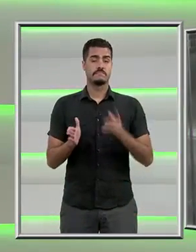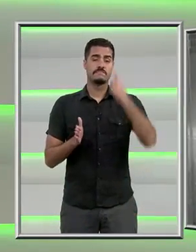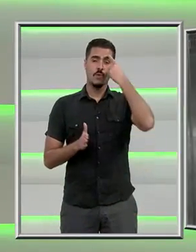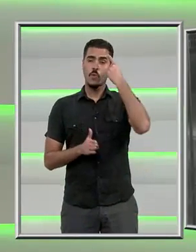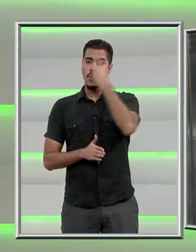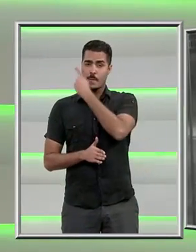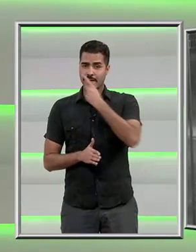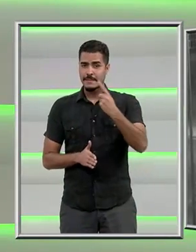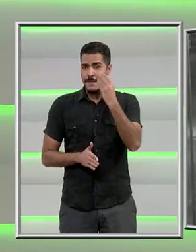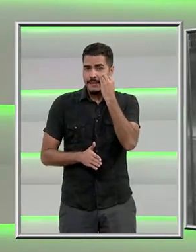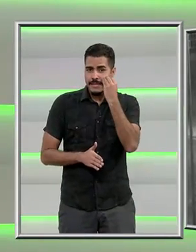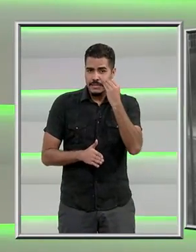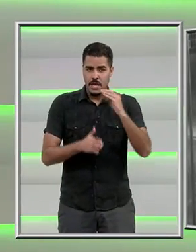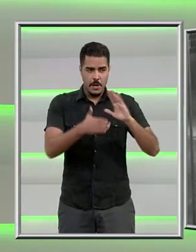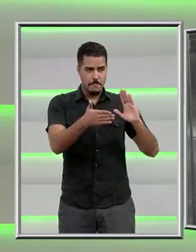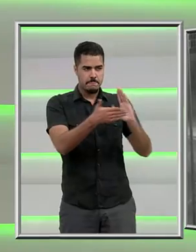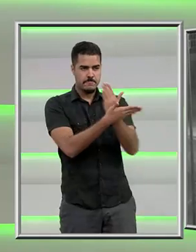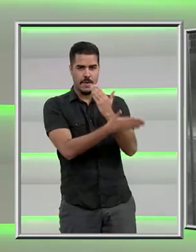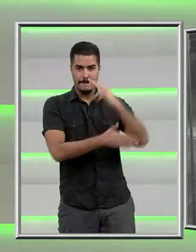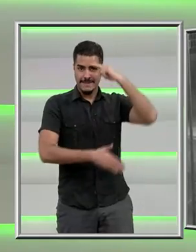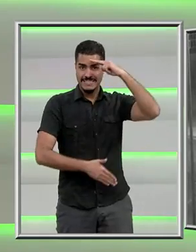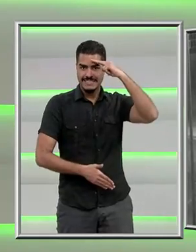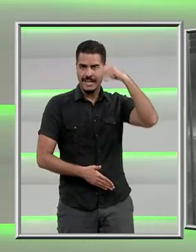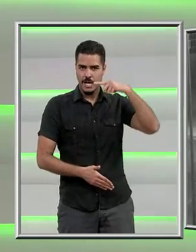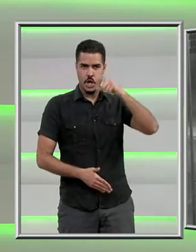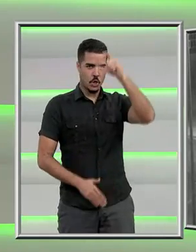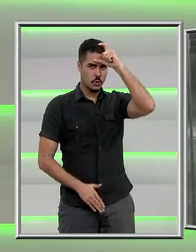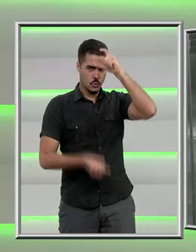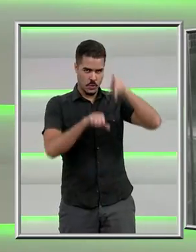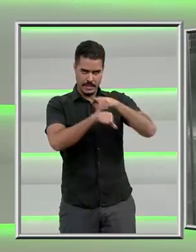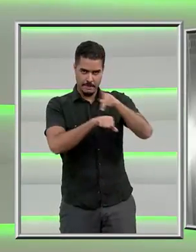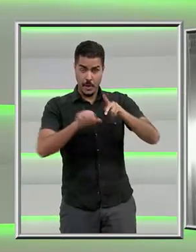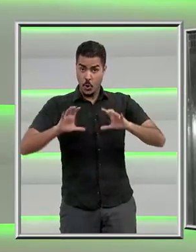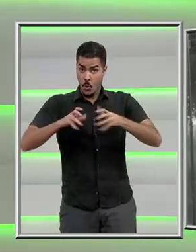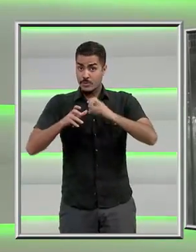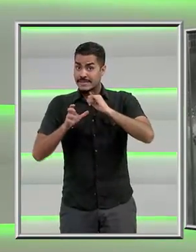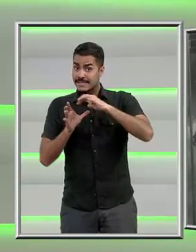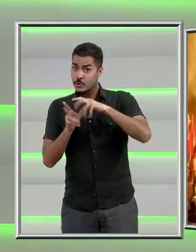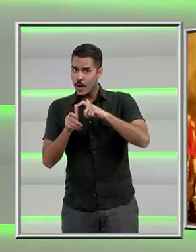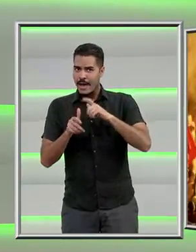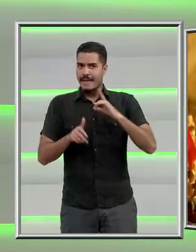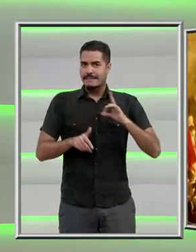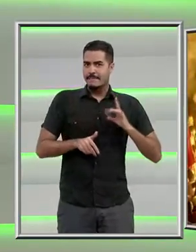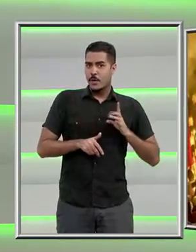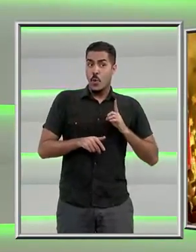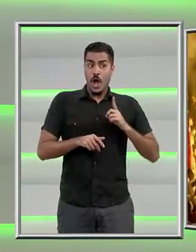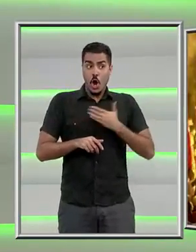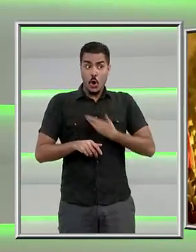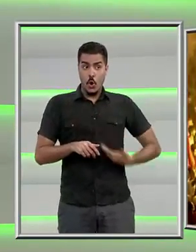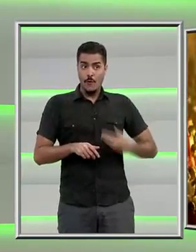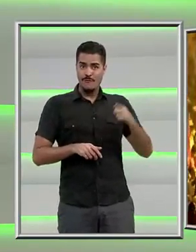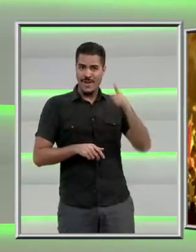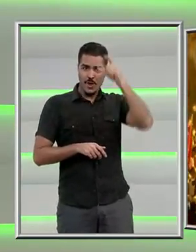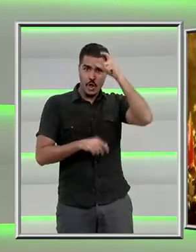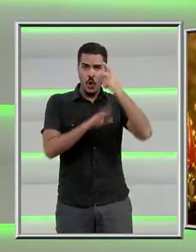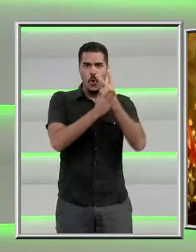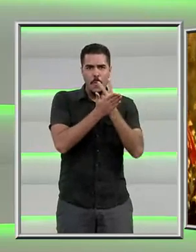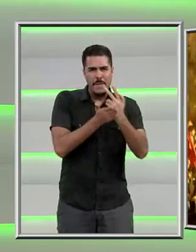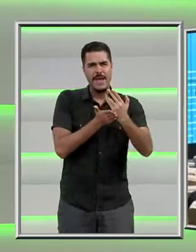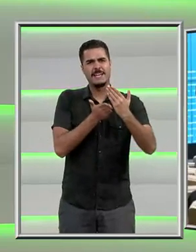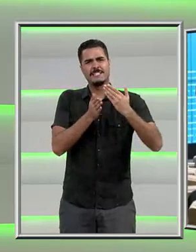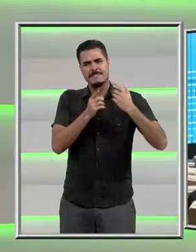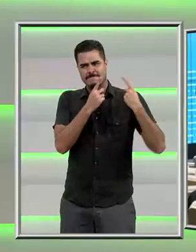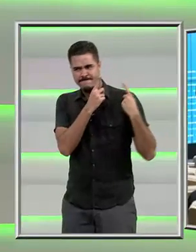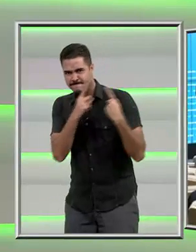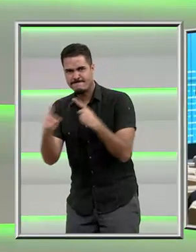Depois de uma tentativa de golpe militar na Turquia, a comunidade internacional teme que o governo turco comande uma caça às bruxas. A